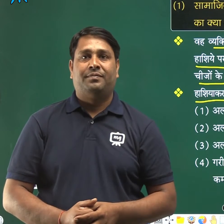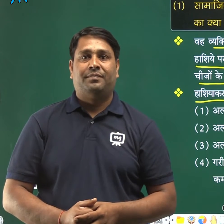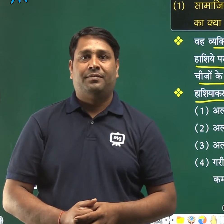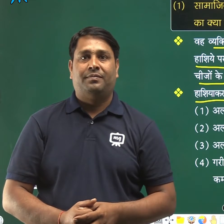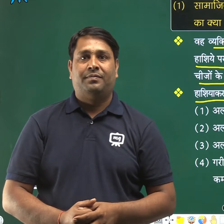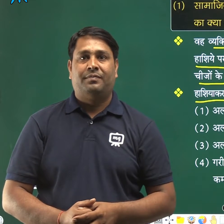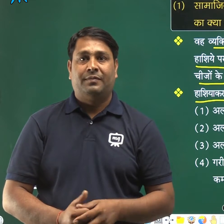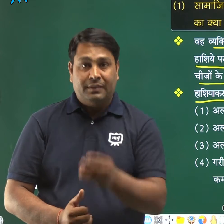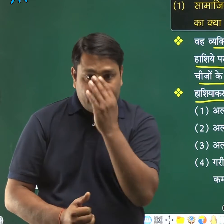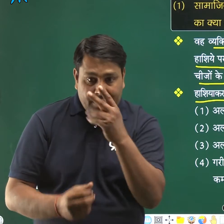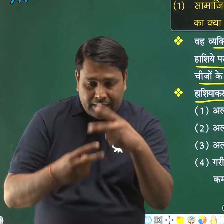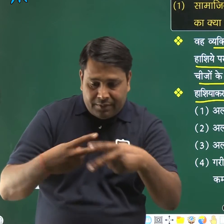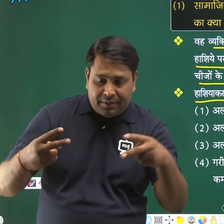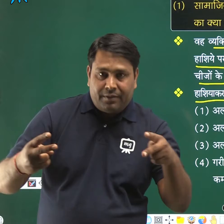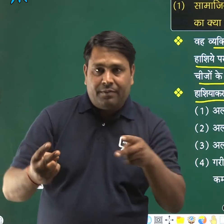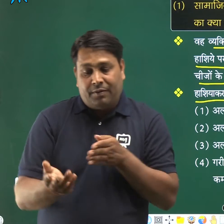धर्मावलंबी होना।